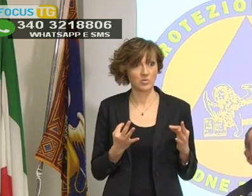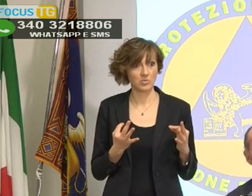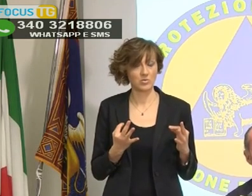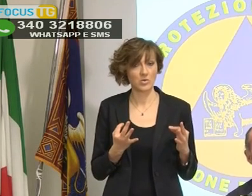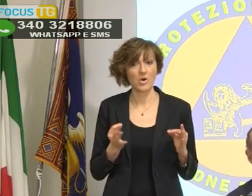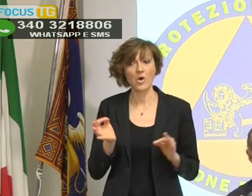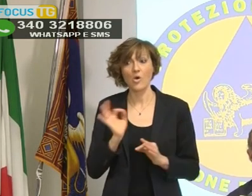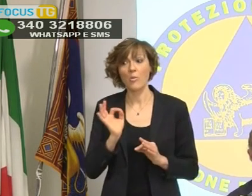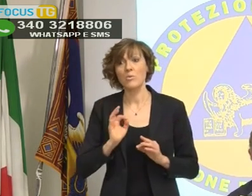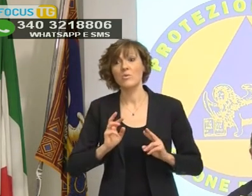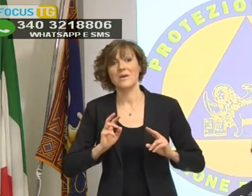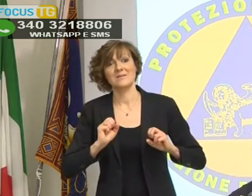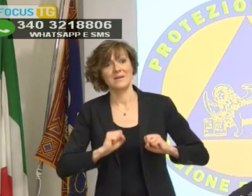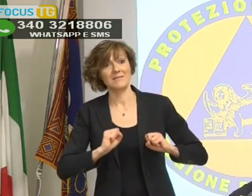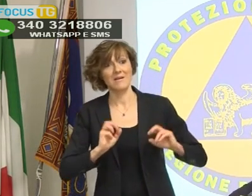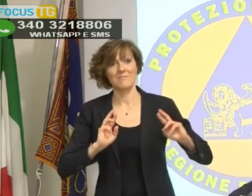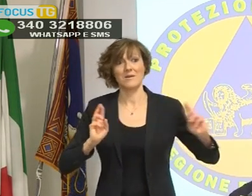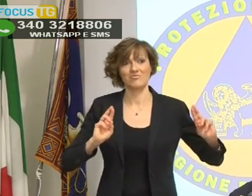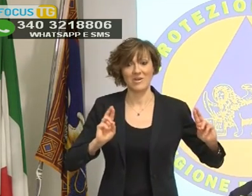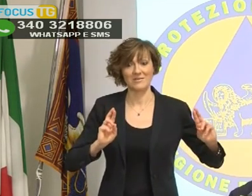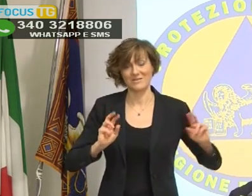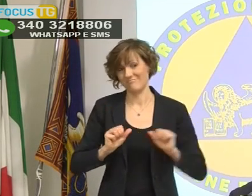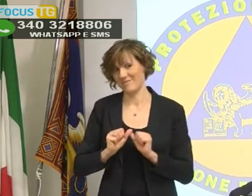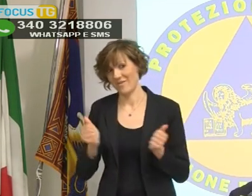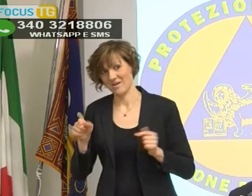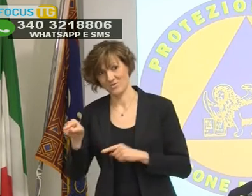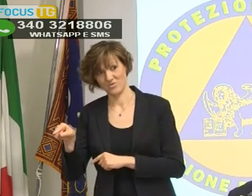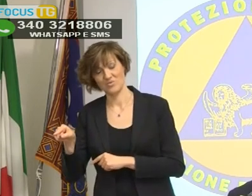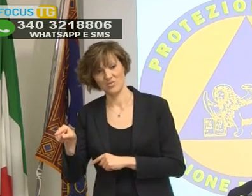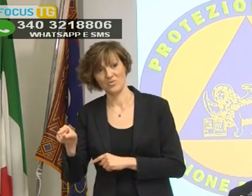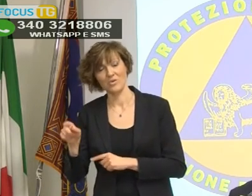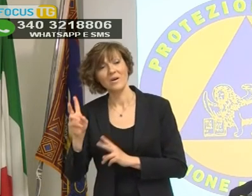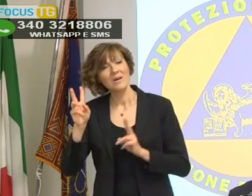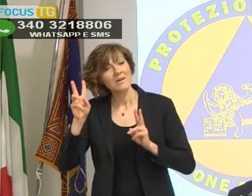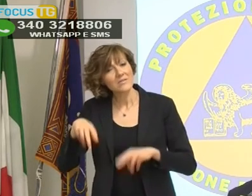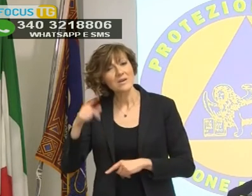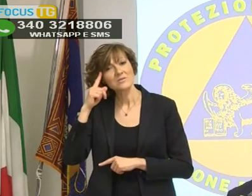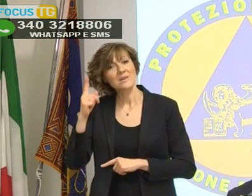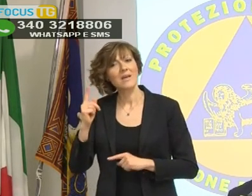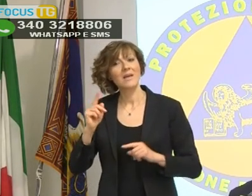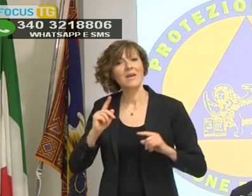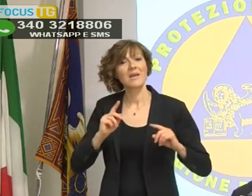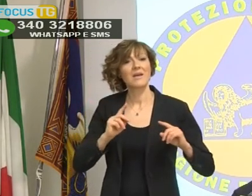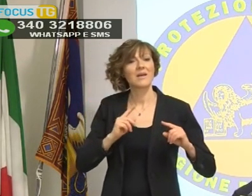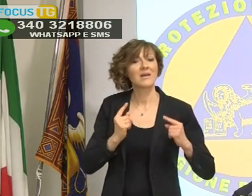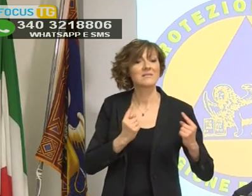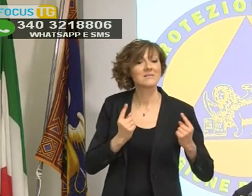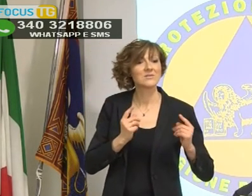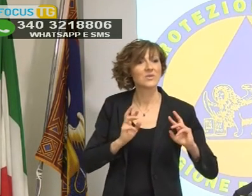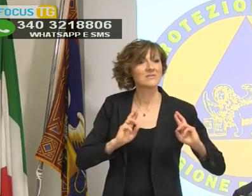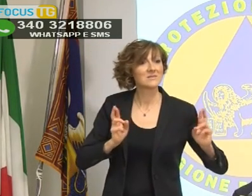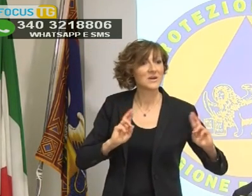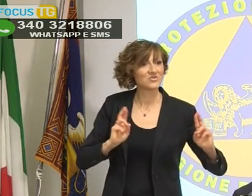dire, è l'emergenza sanitaria. Fermo restando che poi immagino, se è emergenza sanitaria, ci sarà anche qualcuno di